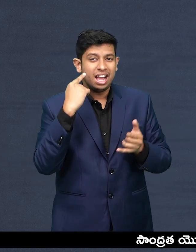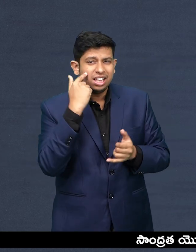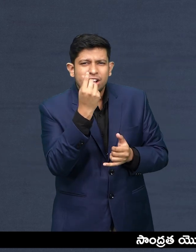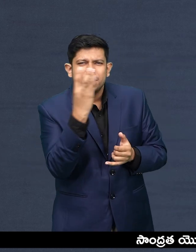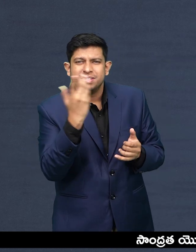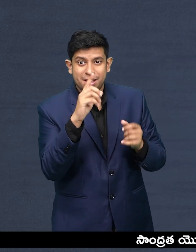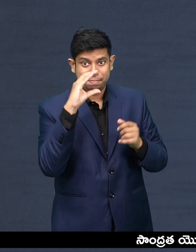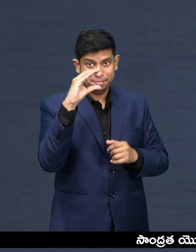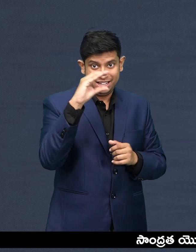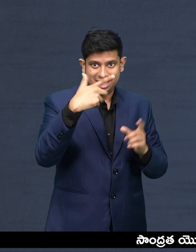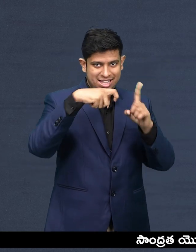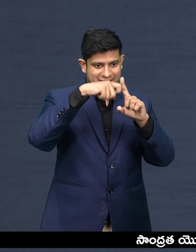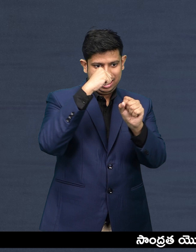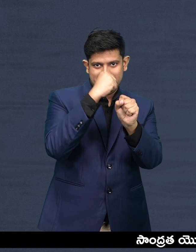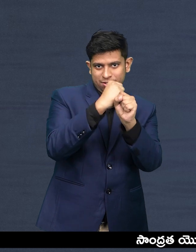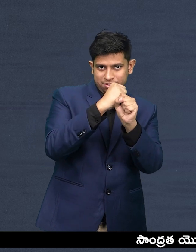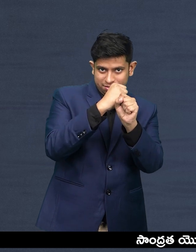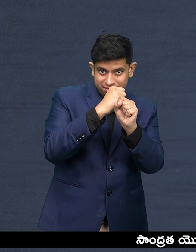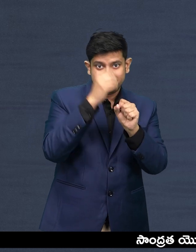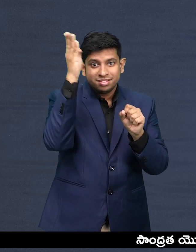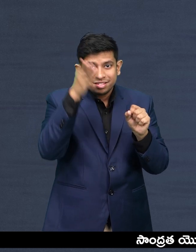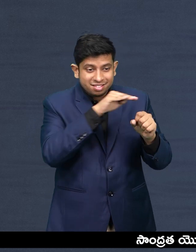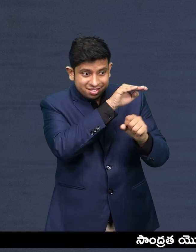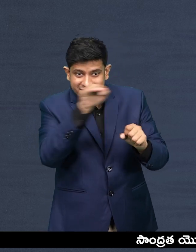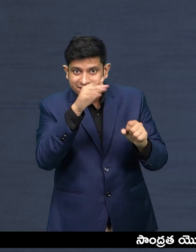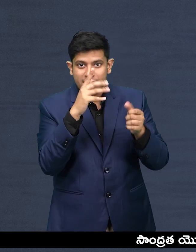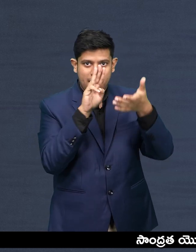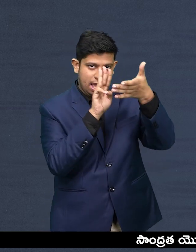సాంద్రత యొక్క SI యూనిట్